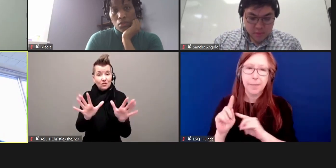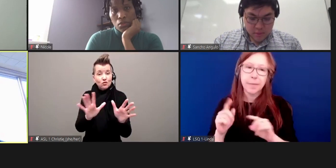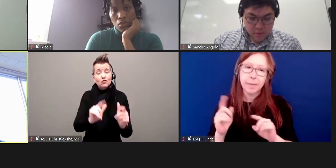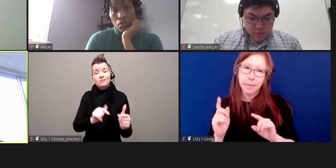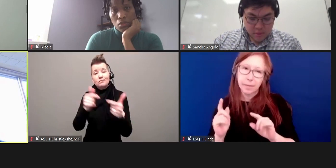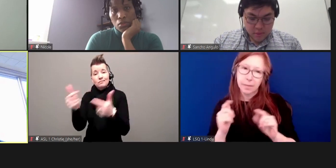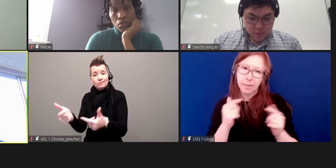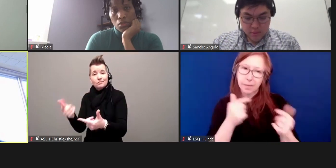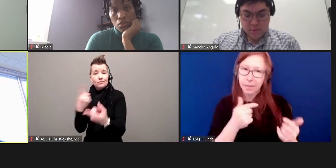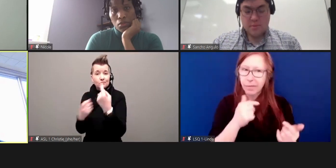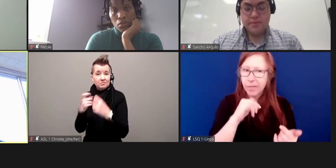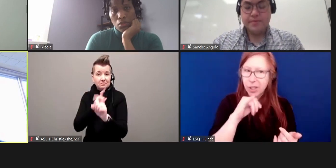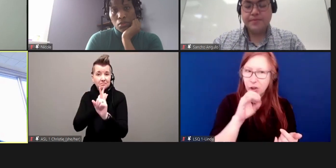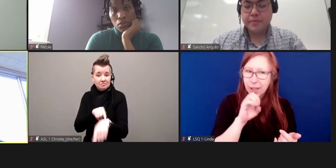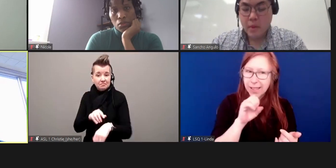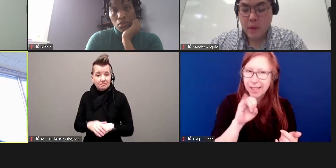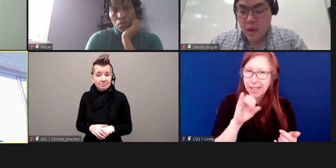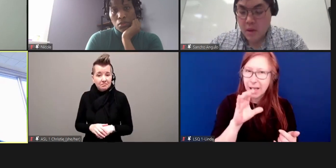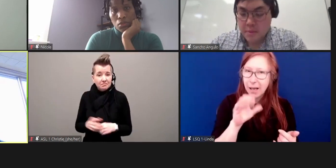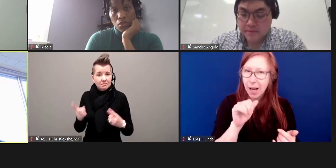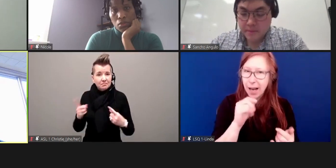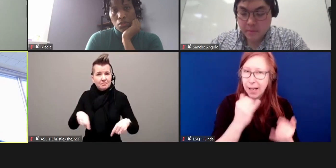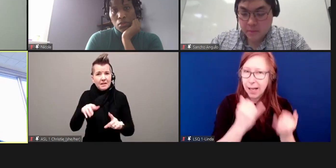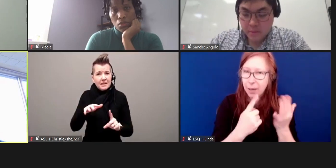période questions-réponses.